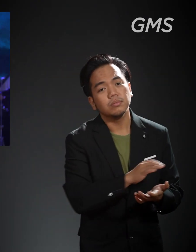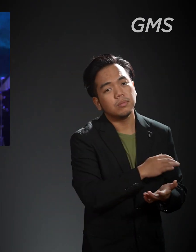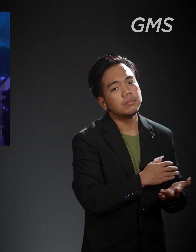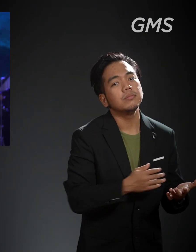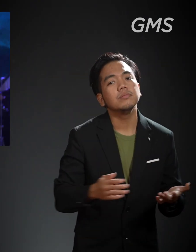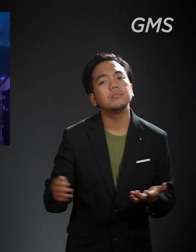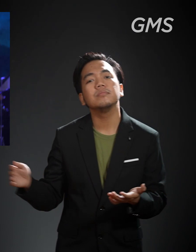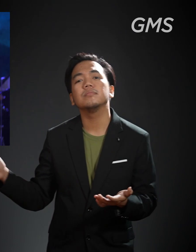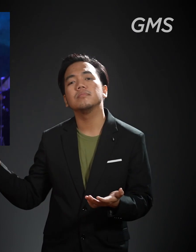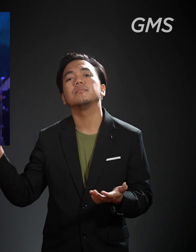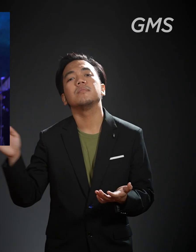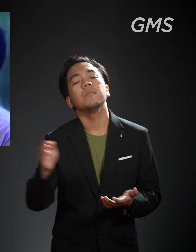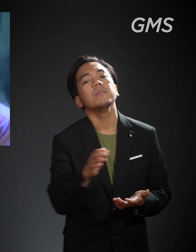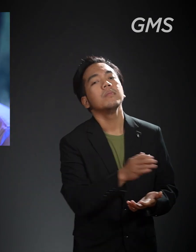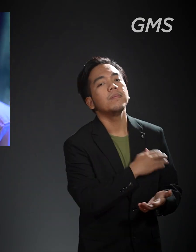hallelujah,